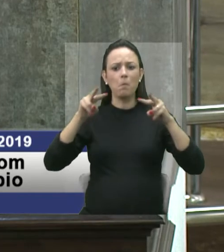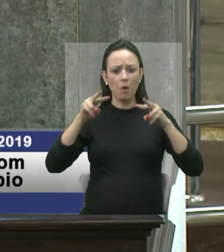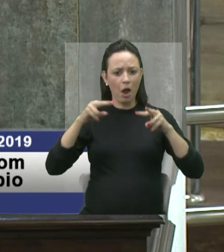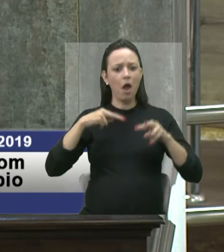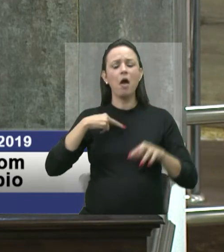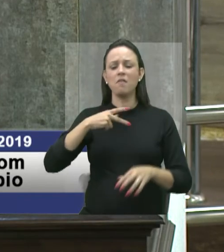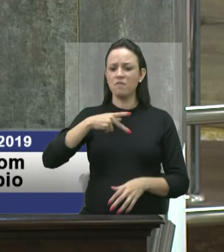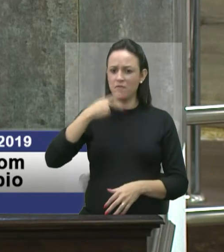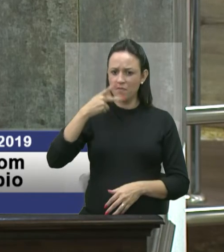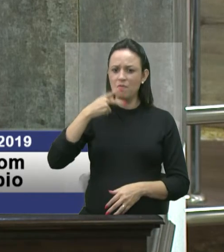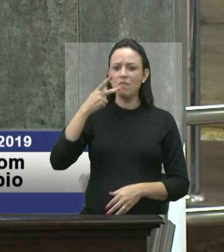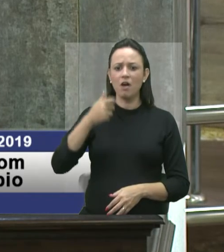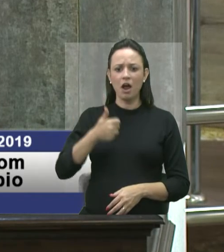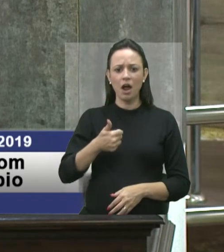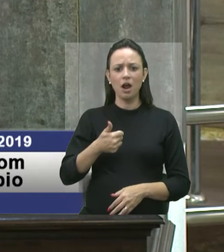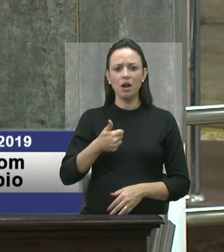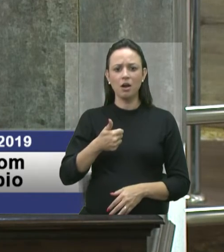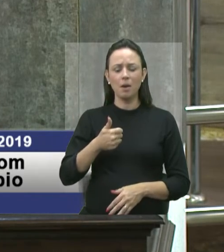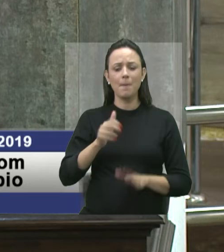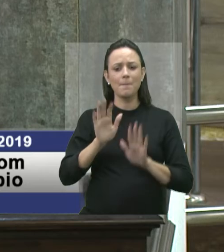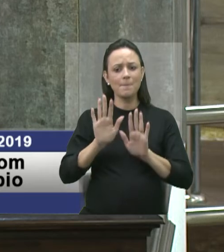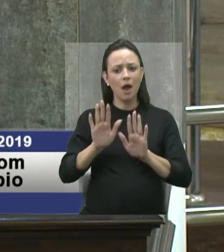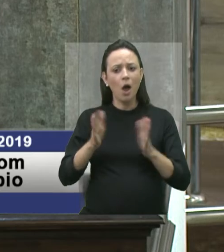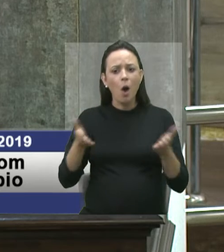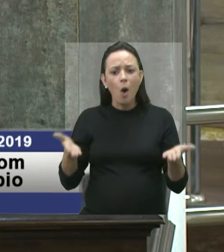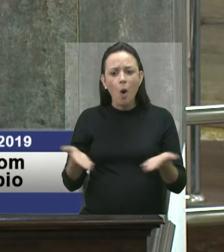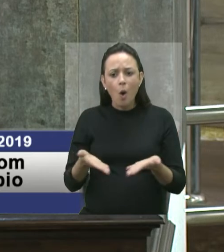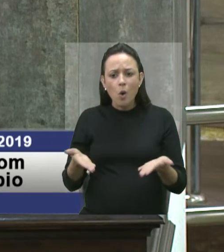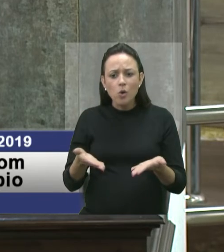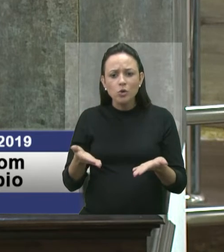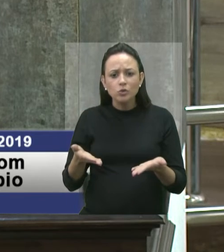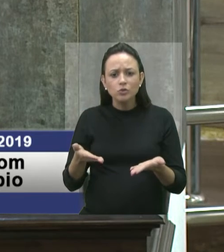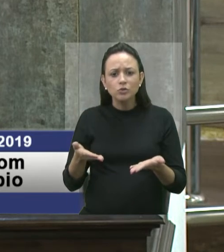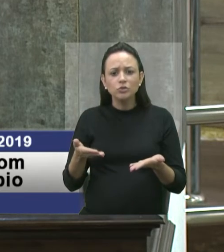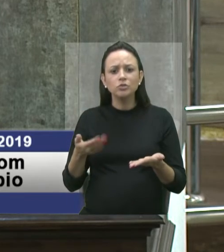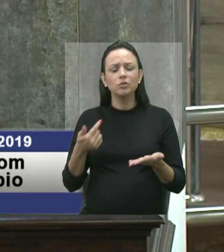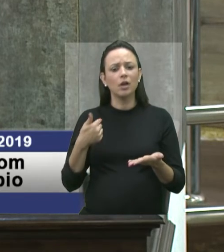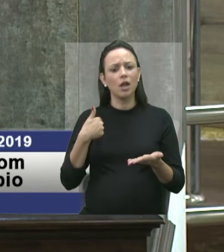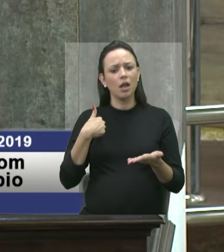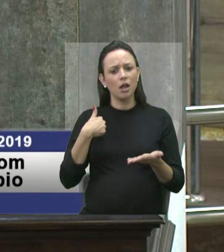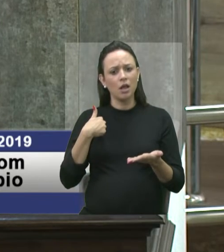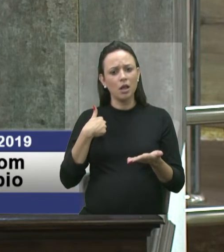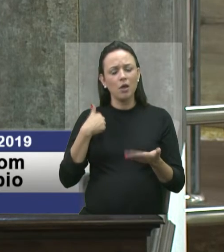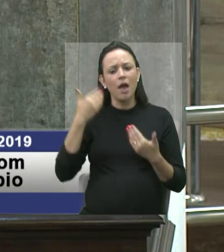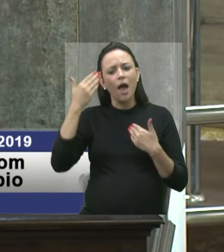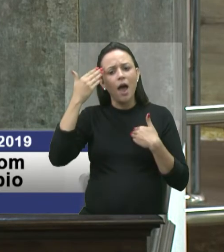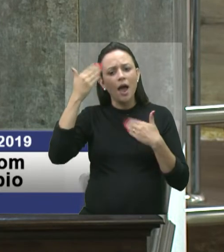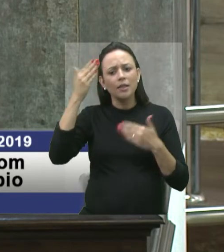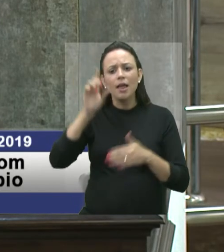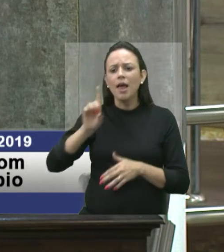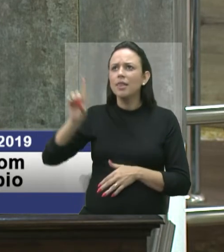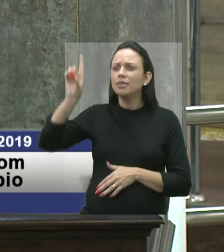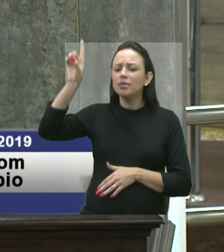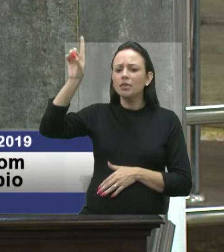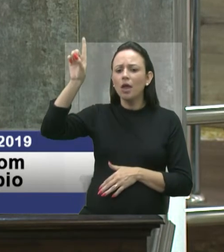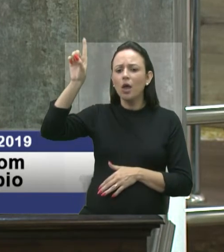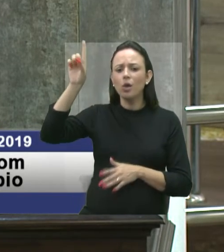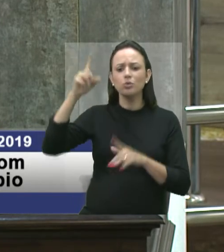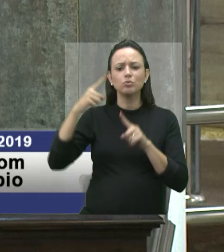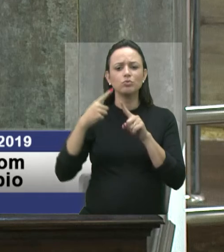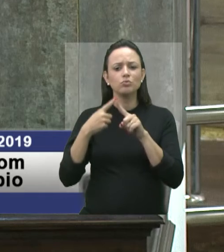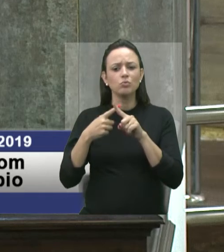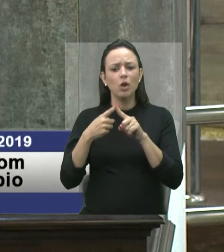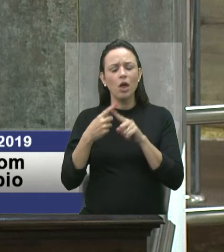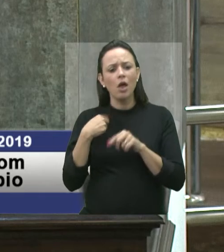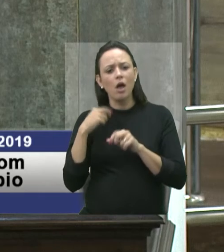E hoje, sem dúvida nenhuma, quero agradecer a Deus por esse momento, para que eu possa dar mais sentido à